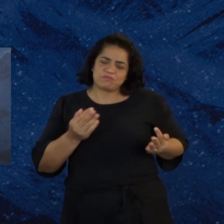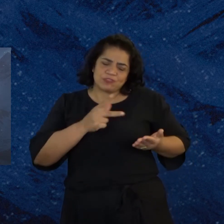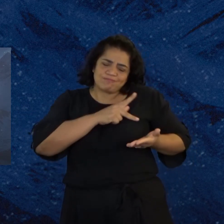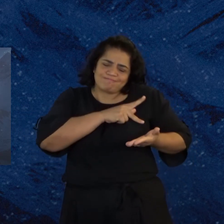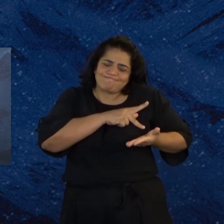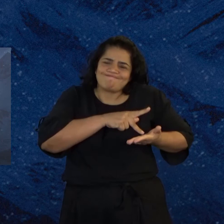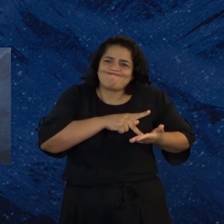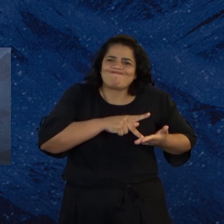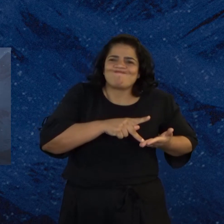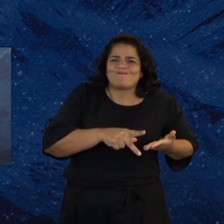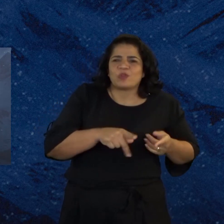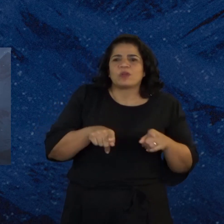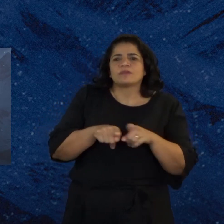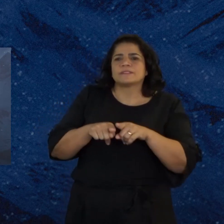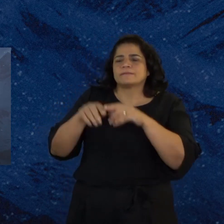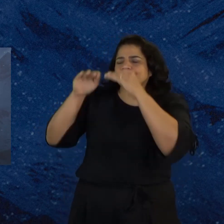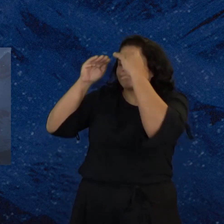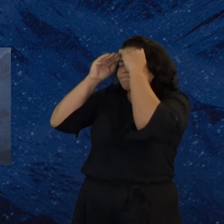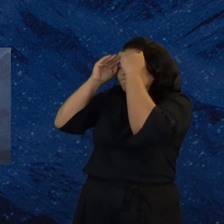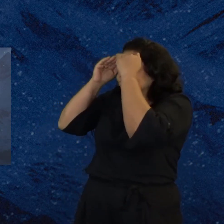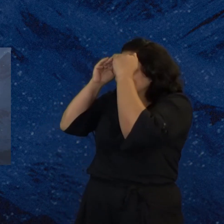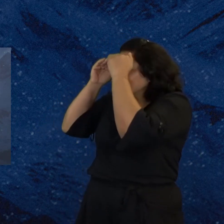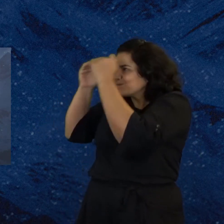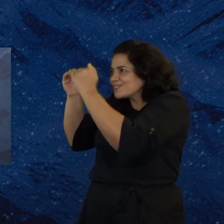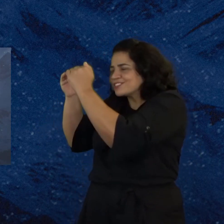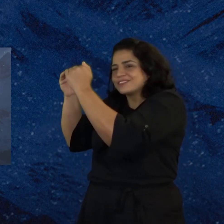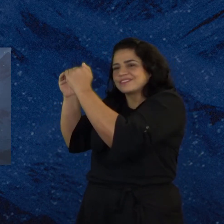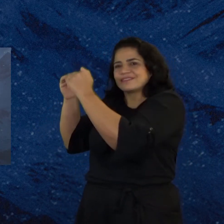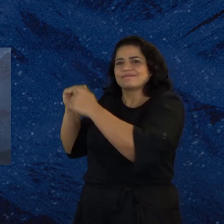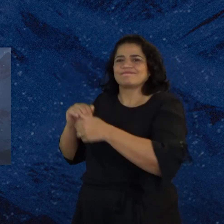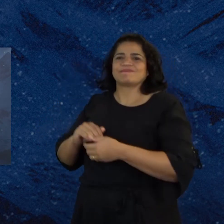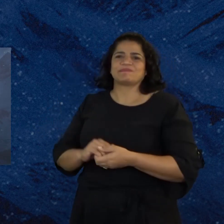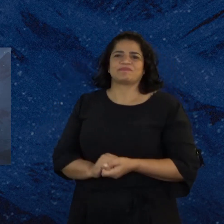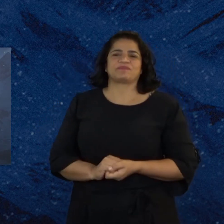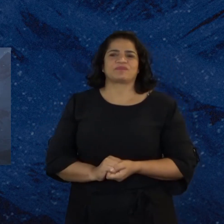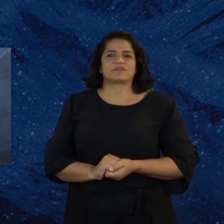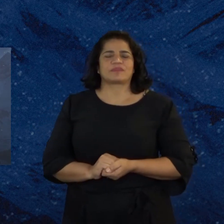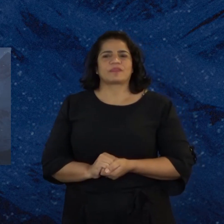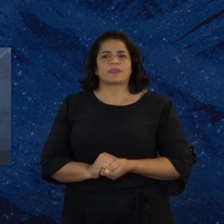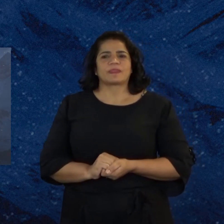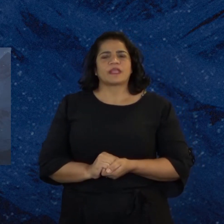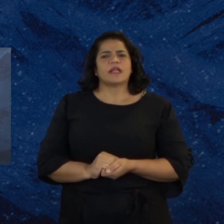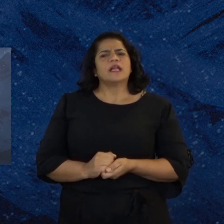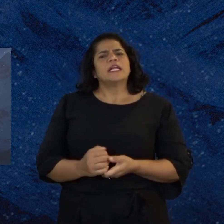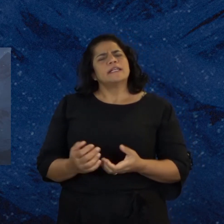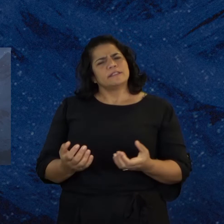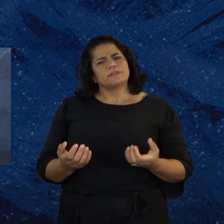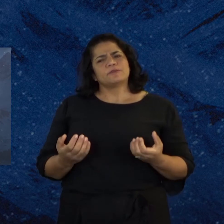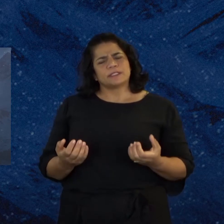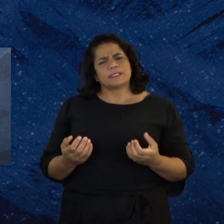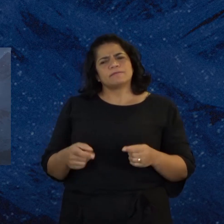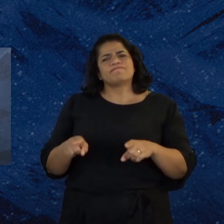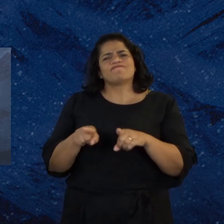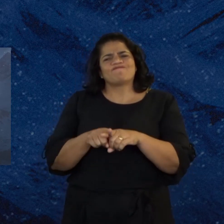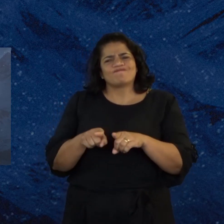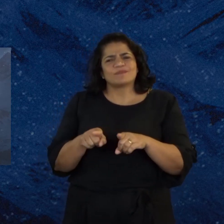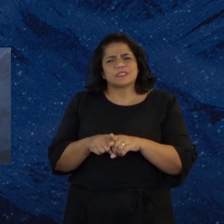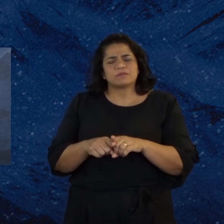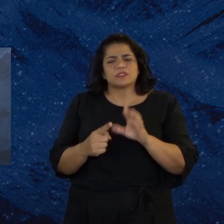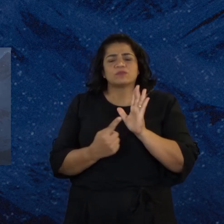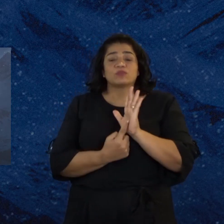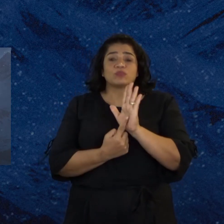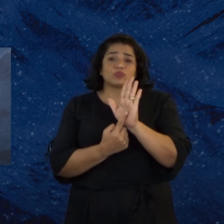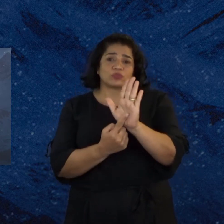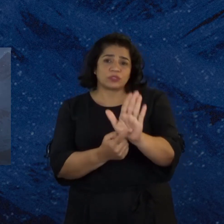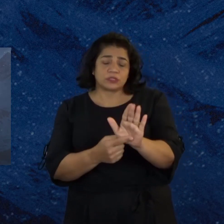da obediência deles. Então, eu quero destacar o trabalho dos nossos irmãos que estão no